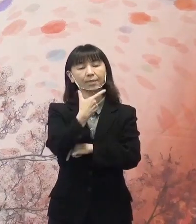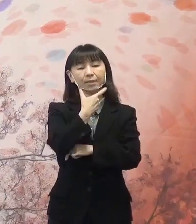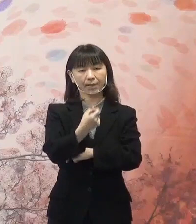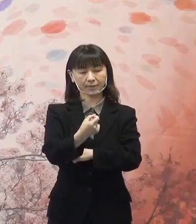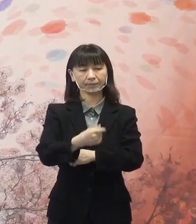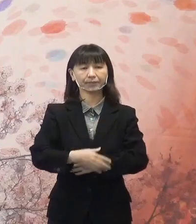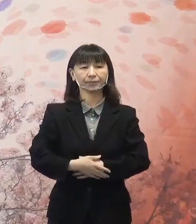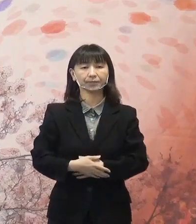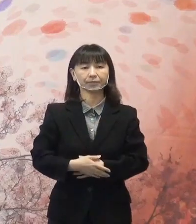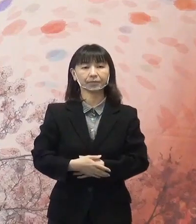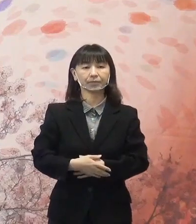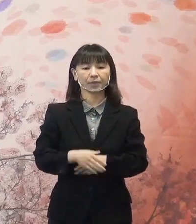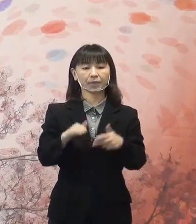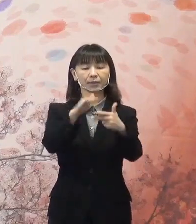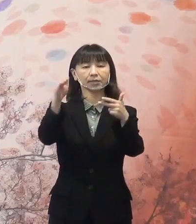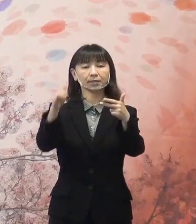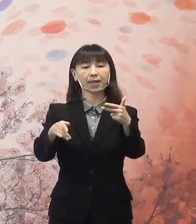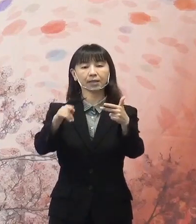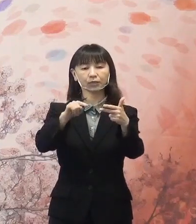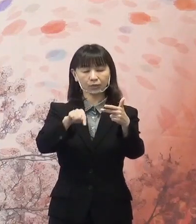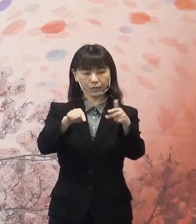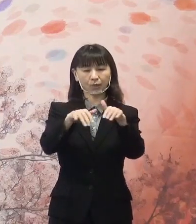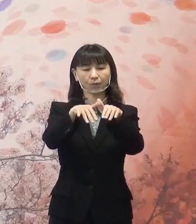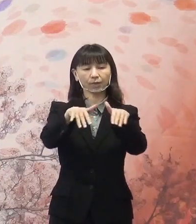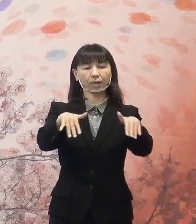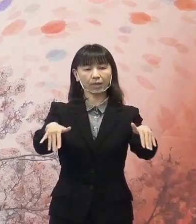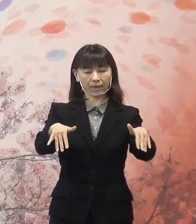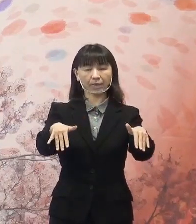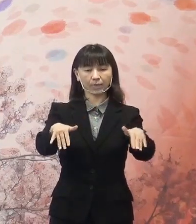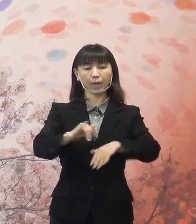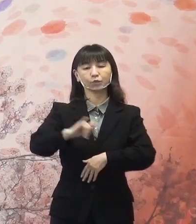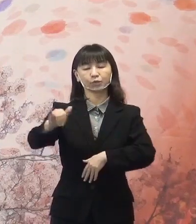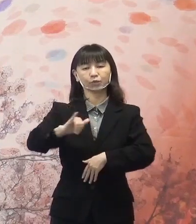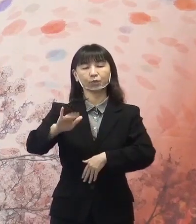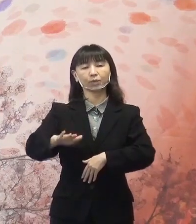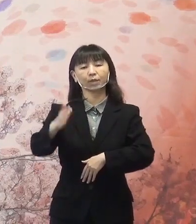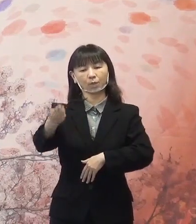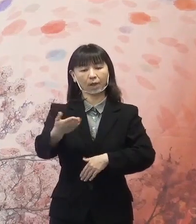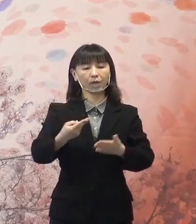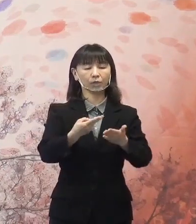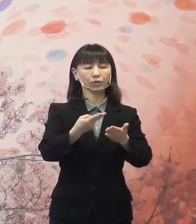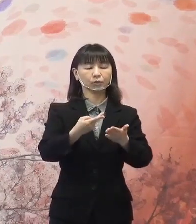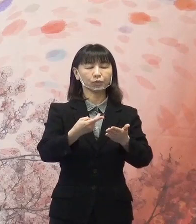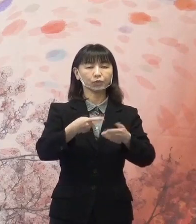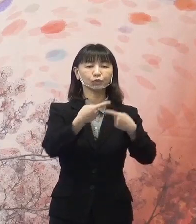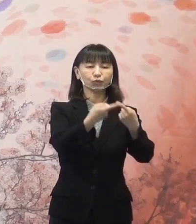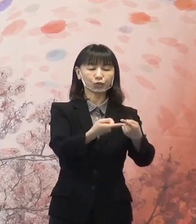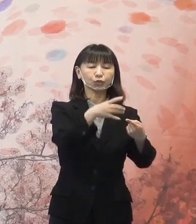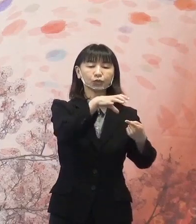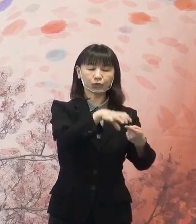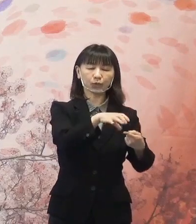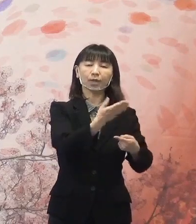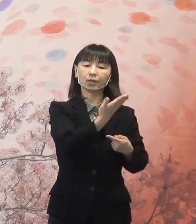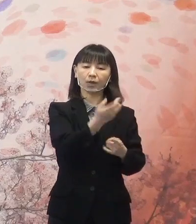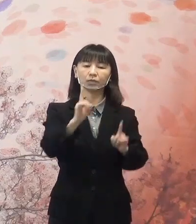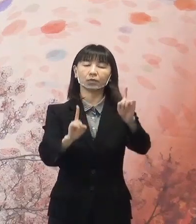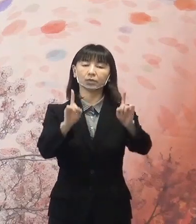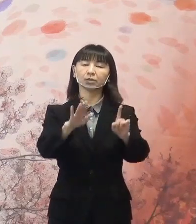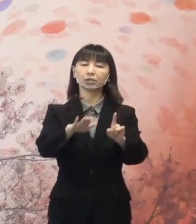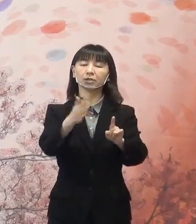い、 またその施設の形態というのは通称型なのか入居しているような形なのかというのを教えていただけます。